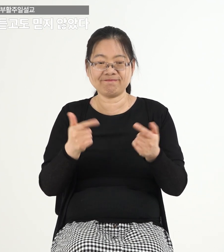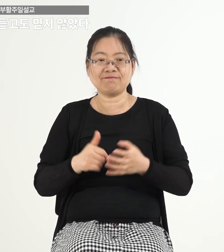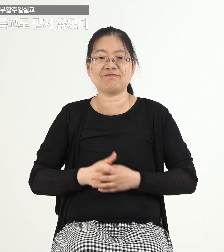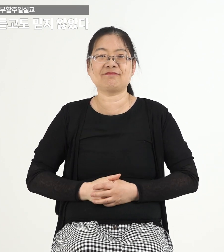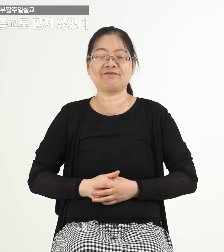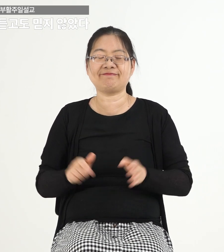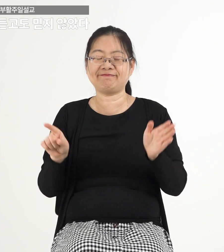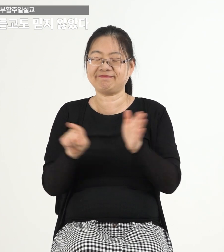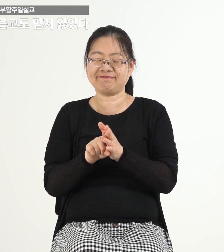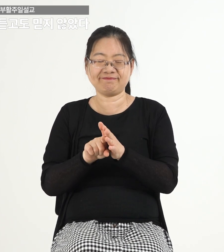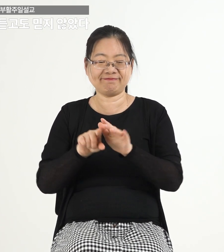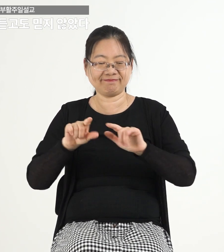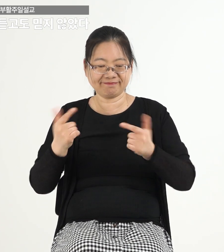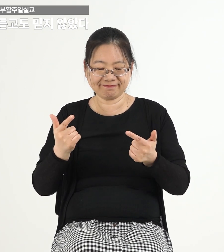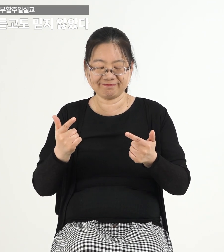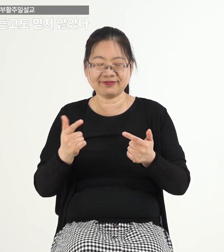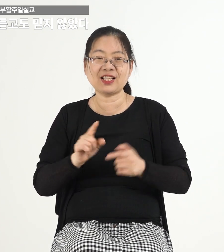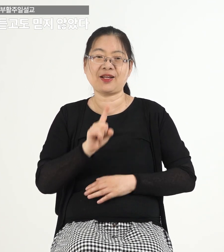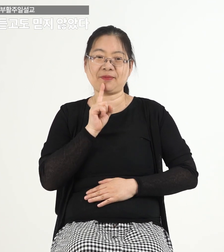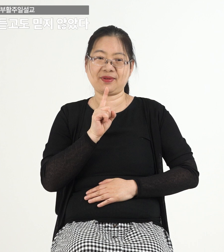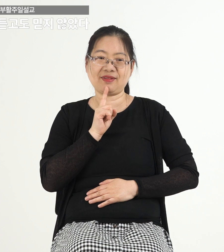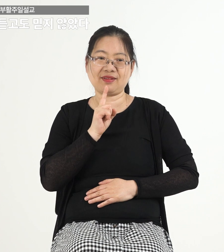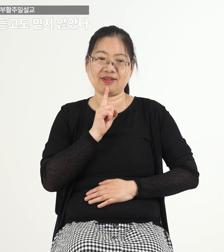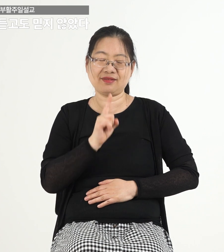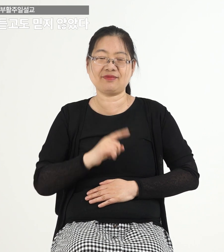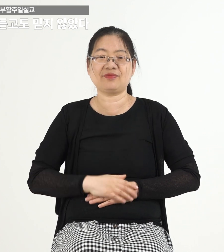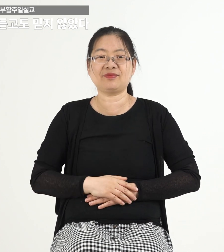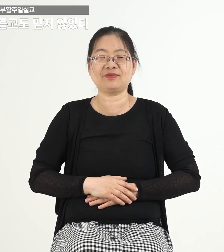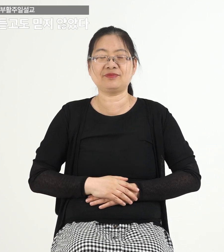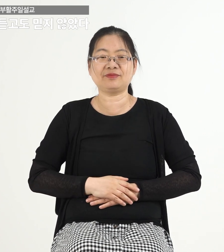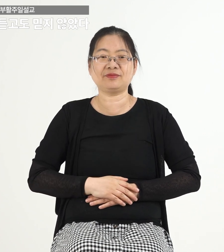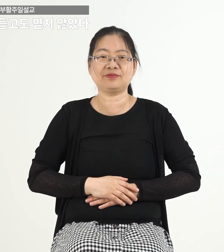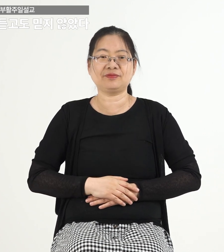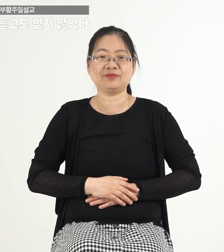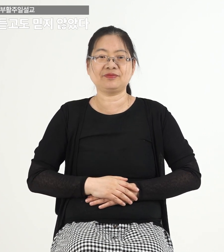아니하니라, 믿지 않았다 이렇게 돼 있어요.